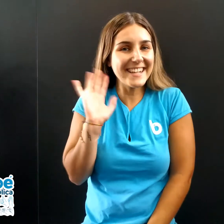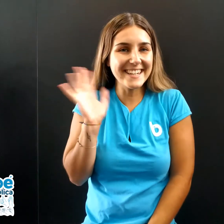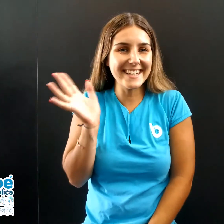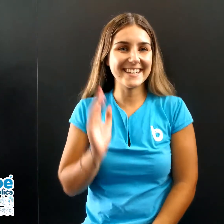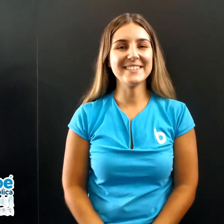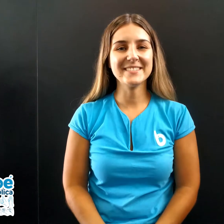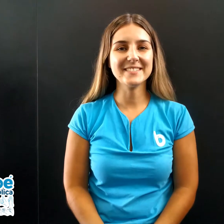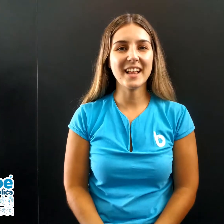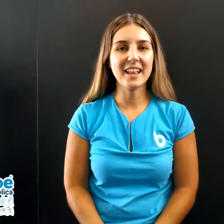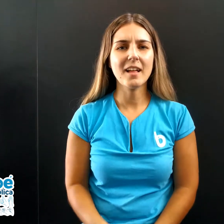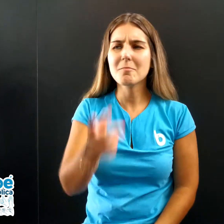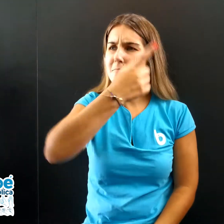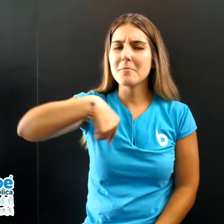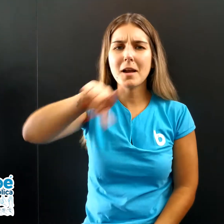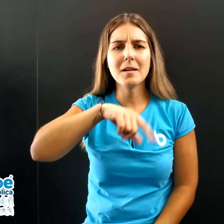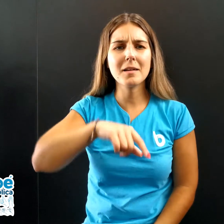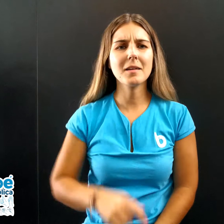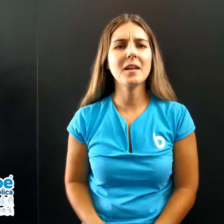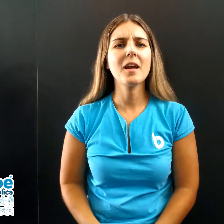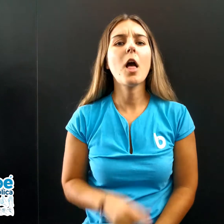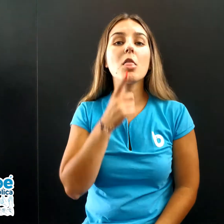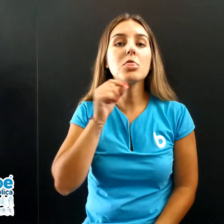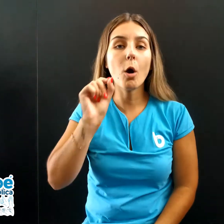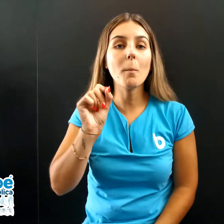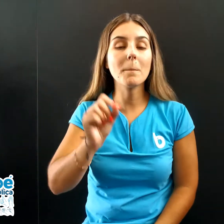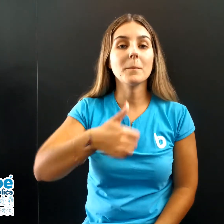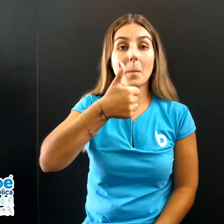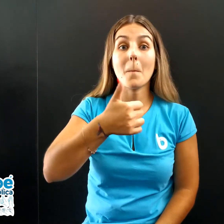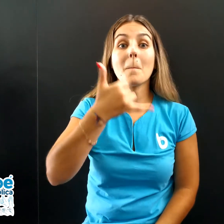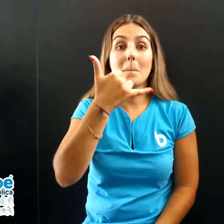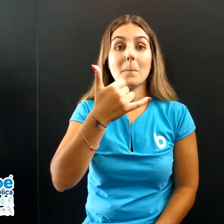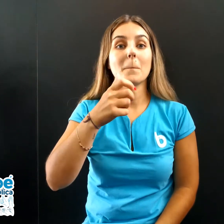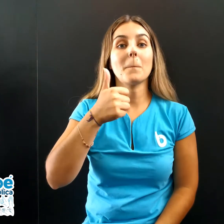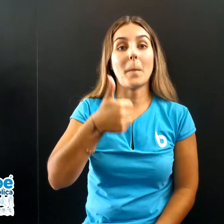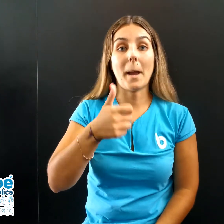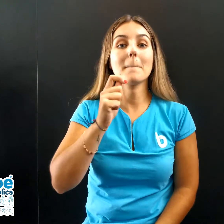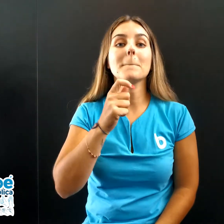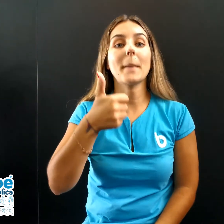Olá, nós somos a Pai Bebê,